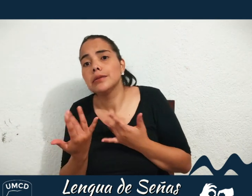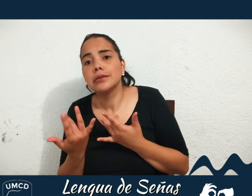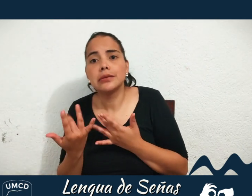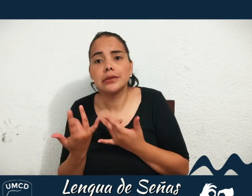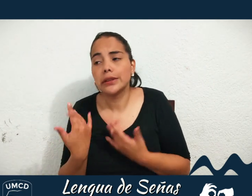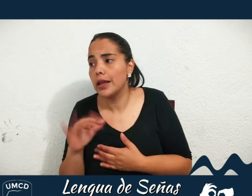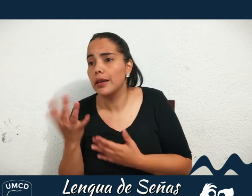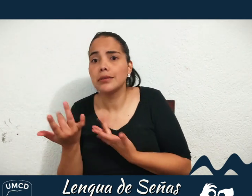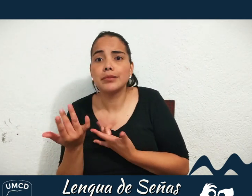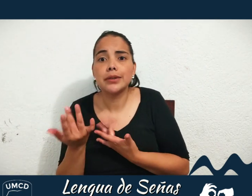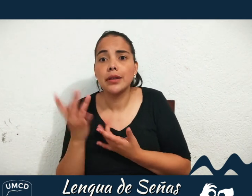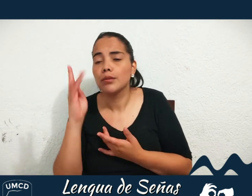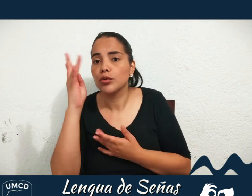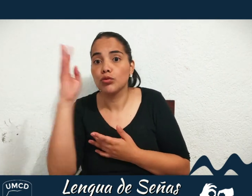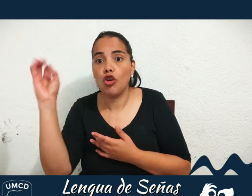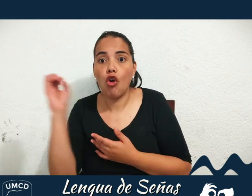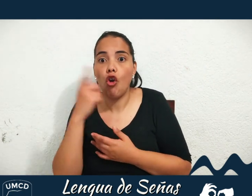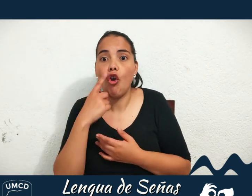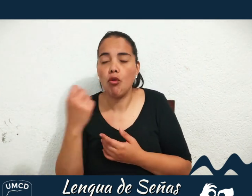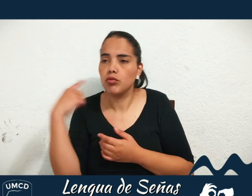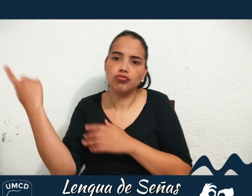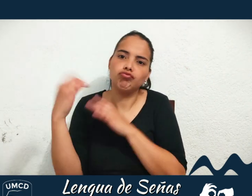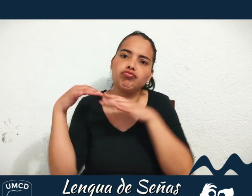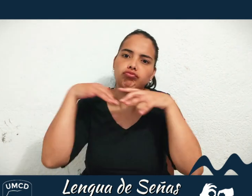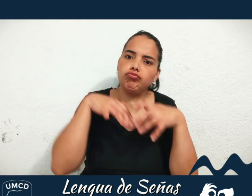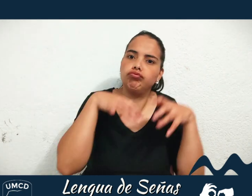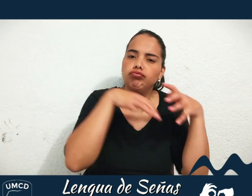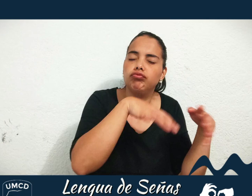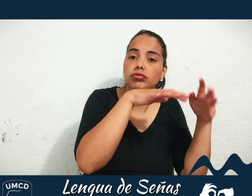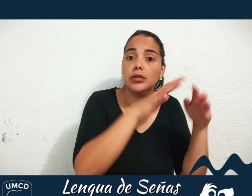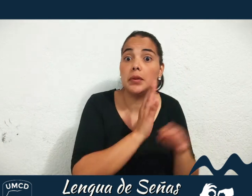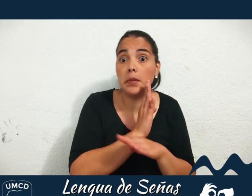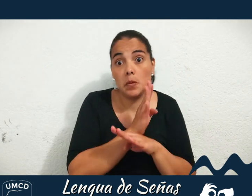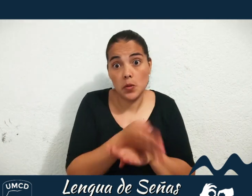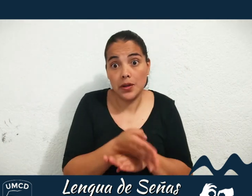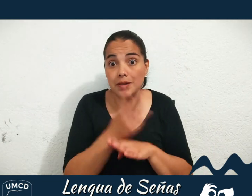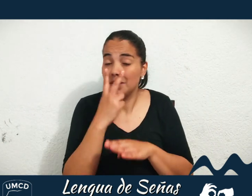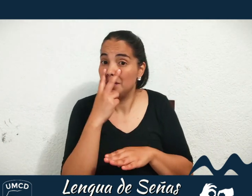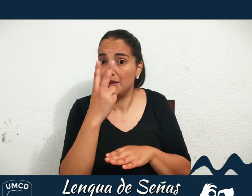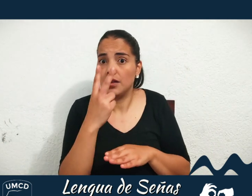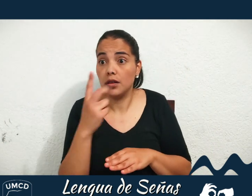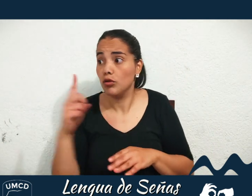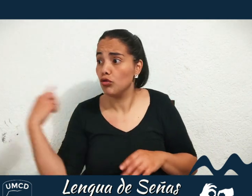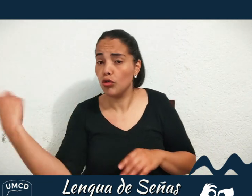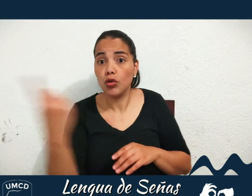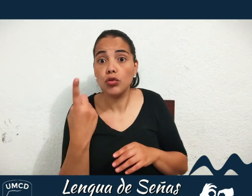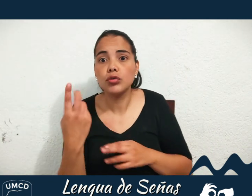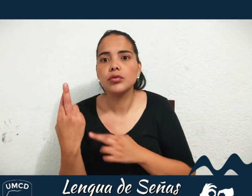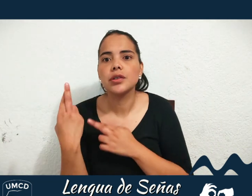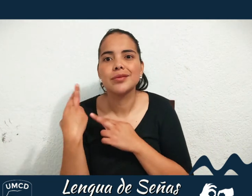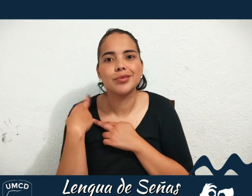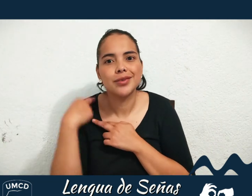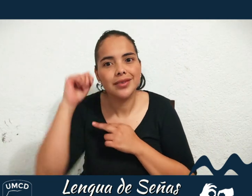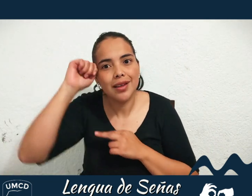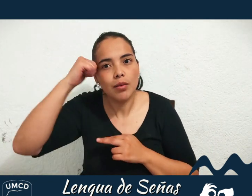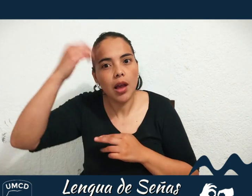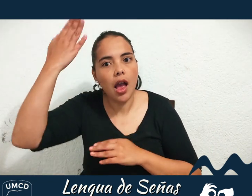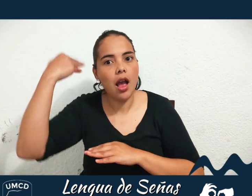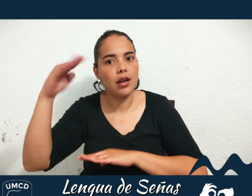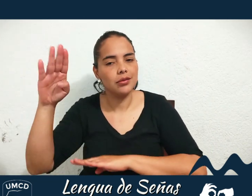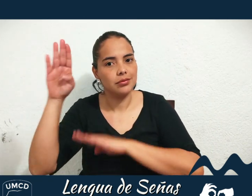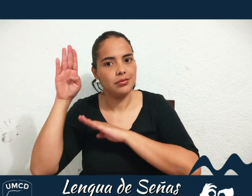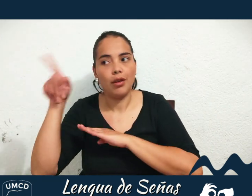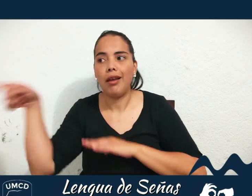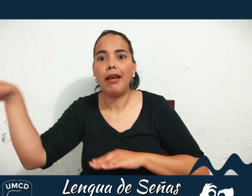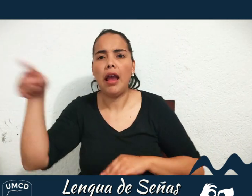ellos habían alcanzado y se habían asentado. Pero lo que vemos aquí es el valor de la